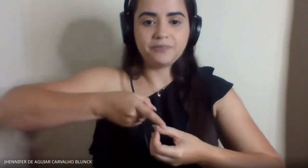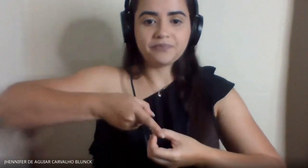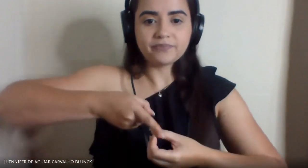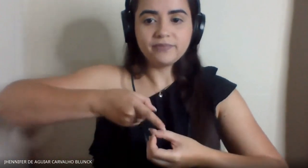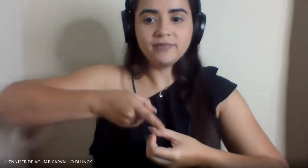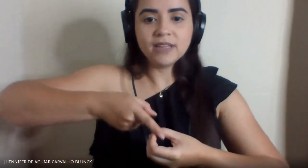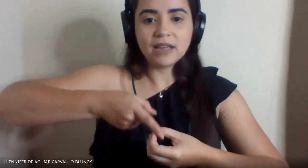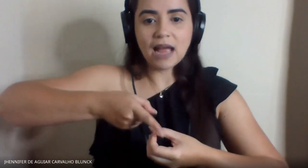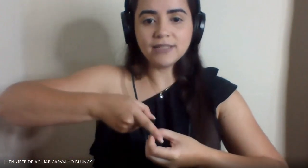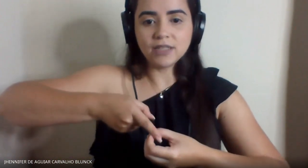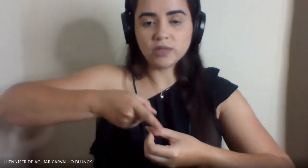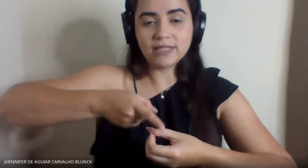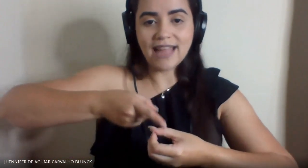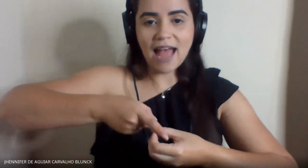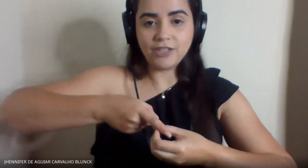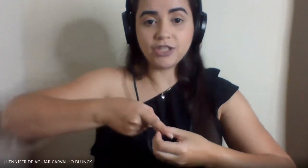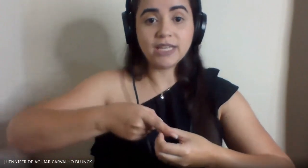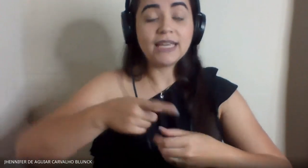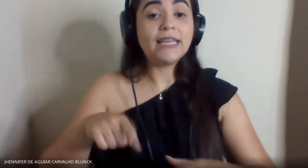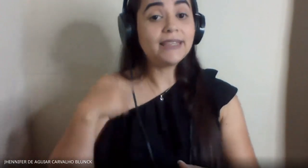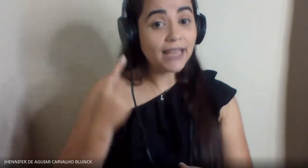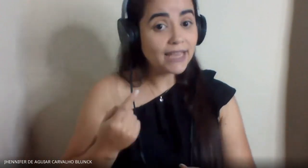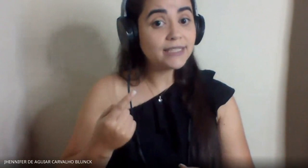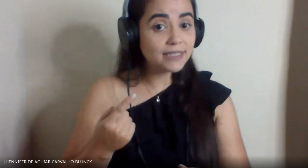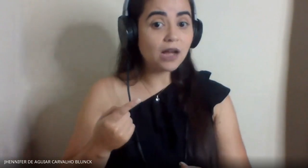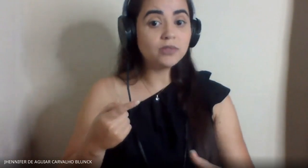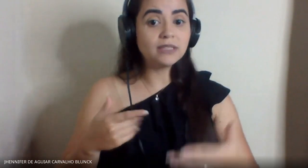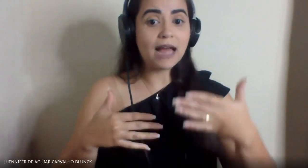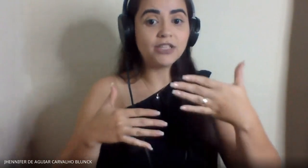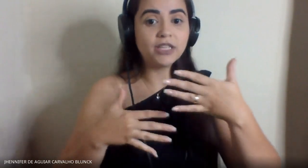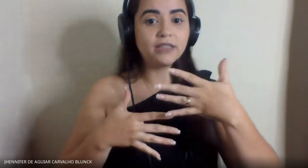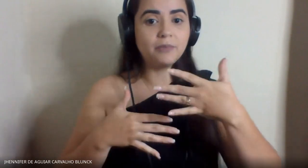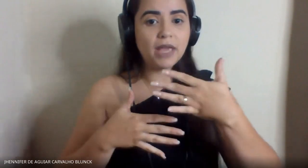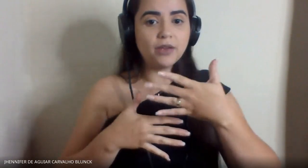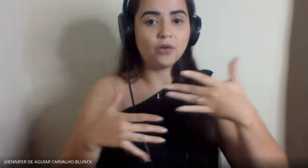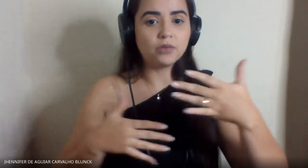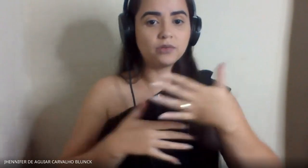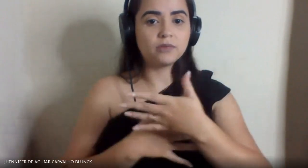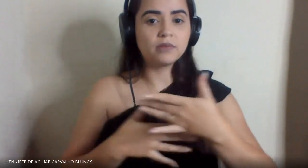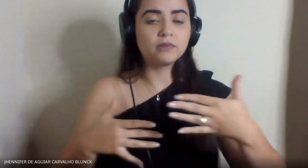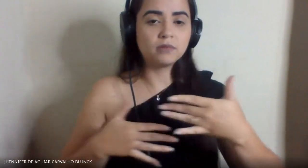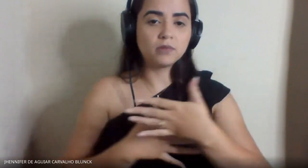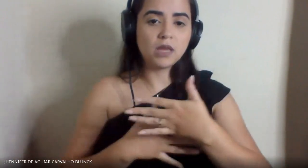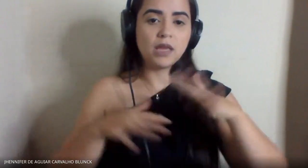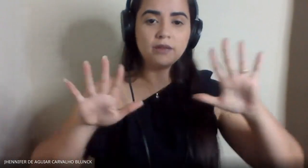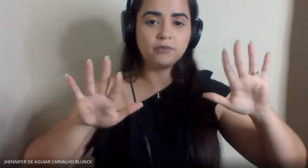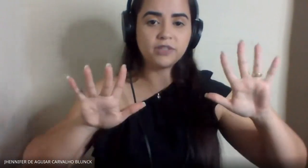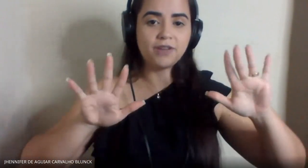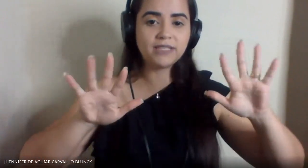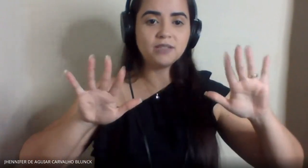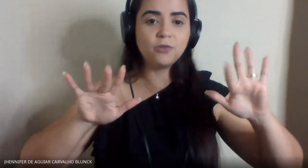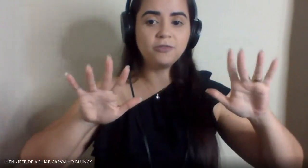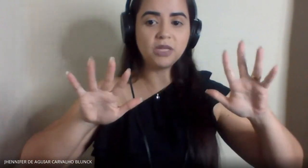Então, assim, ó, cidade. E tem esse sinal de cidade aqui também, ó.